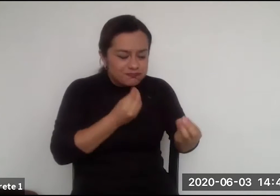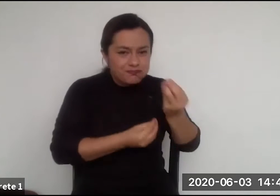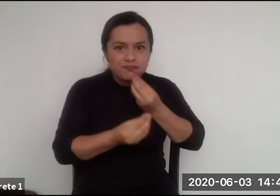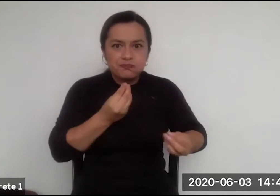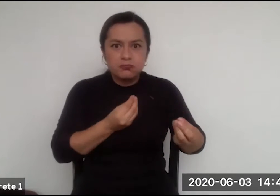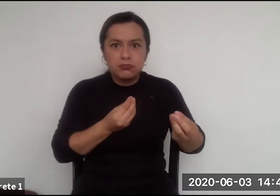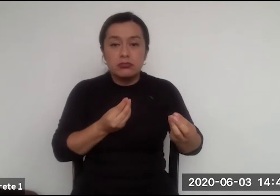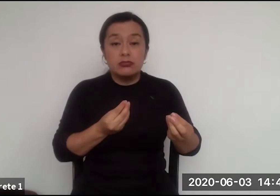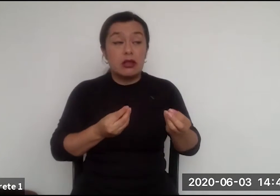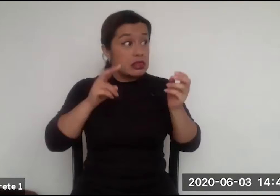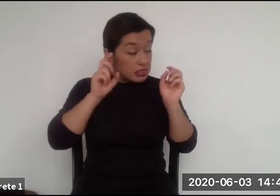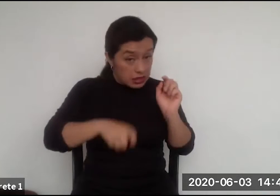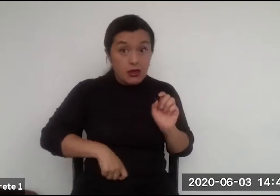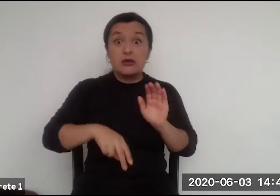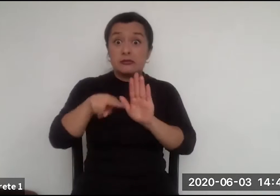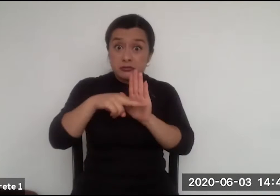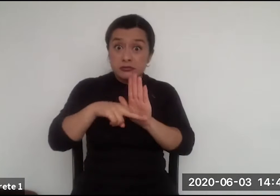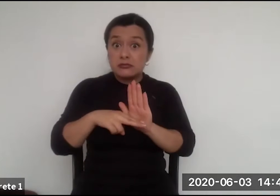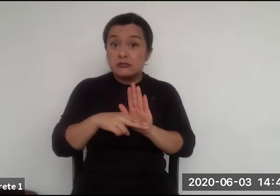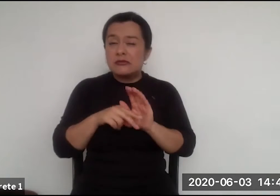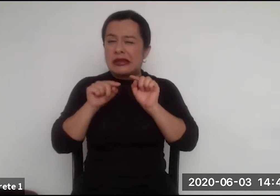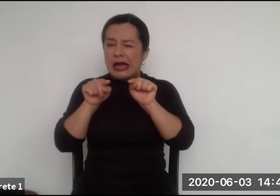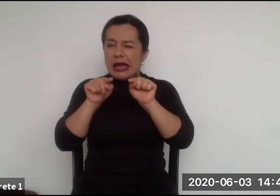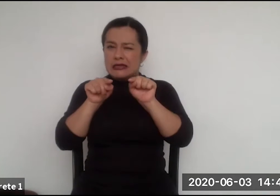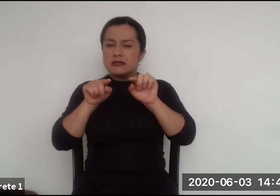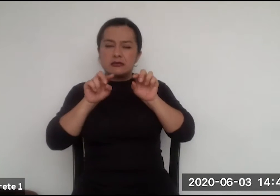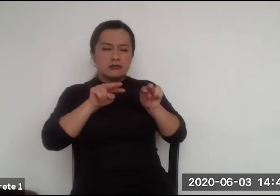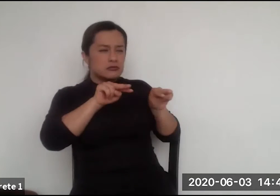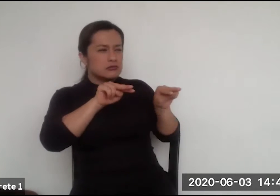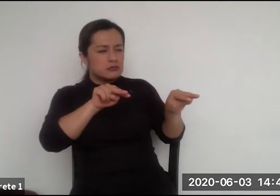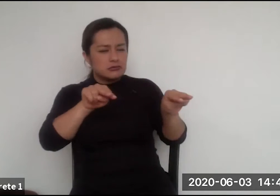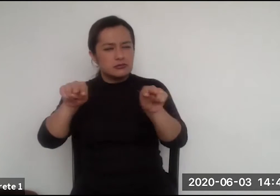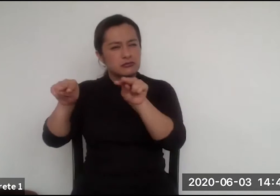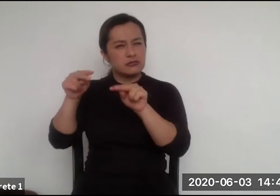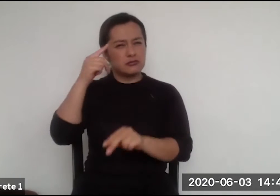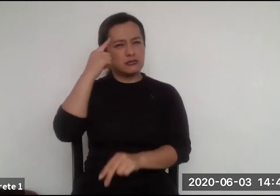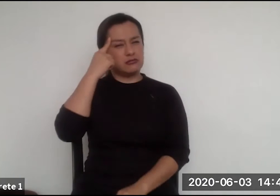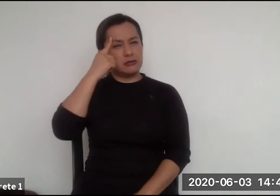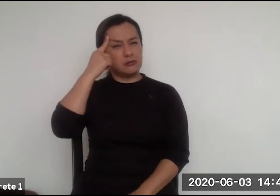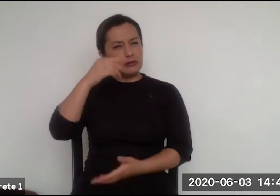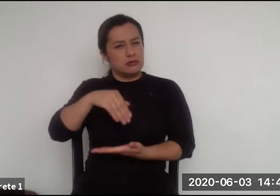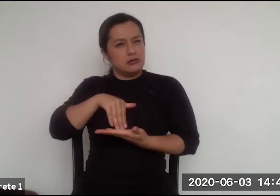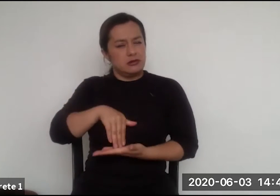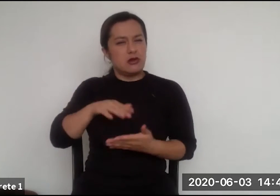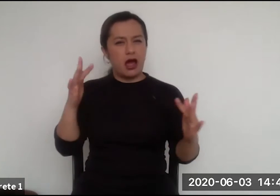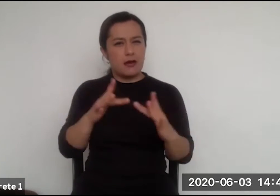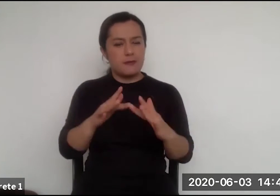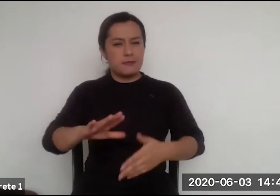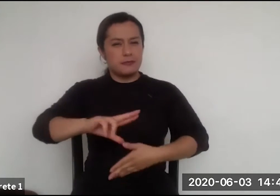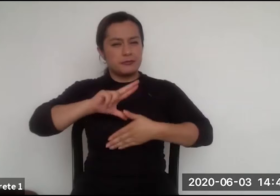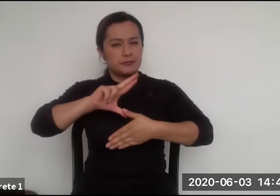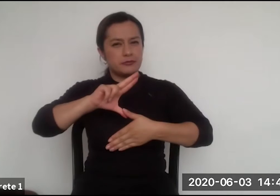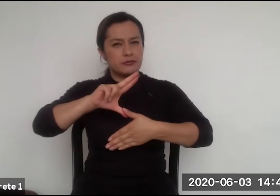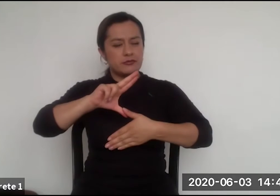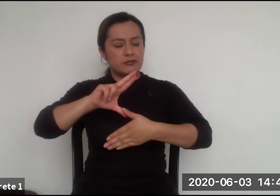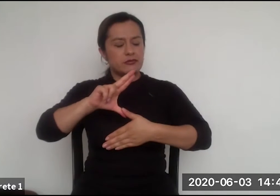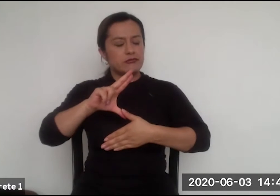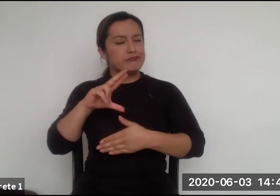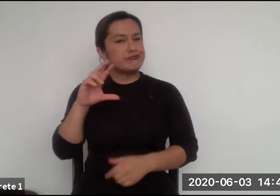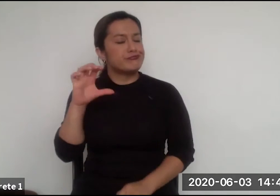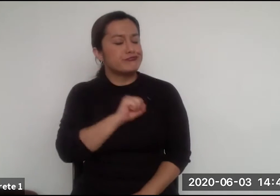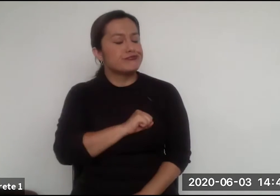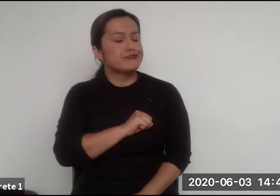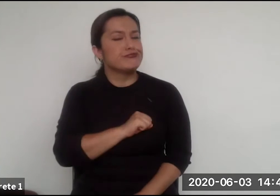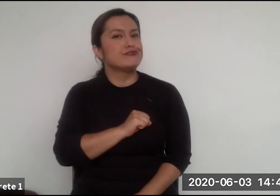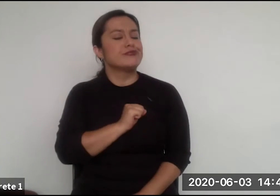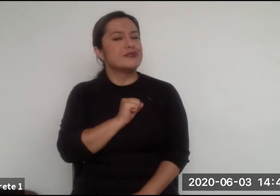tal vez permitiendo percibir desde el pensamiento crítico latinoamericano la emergencia de lo que